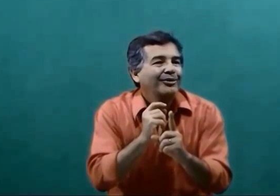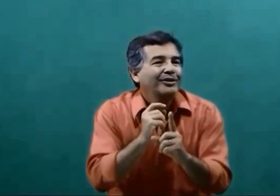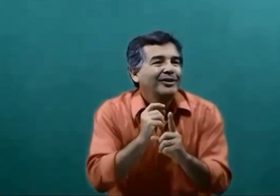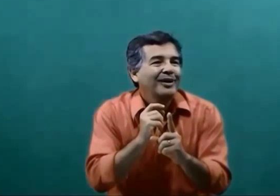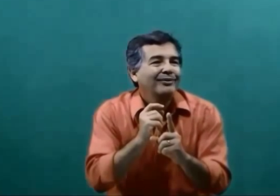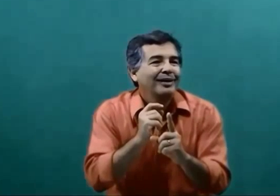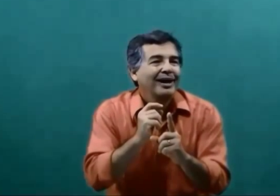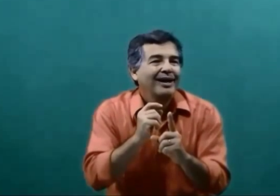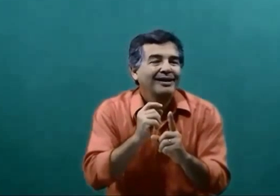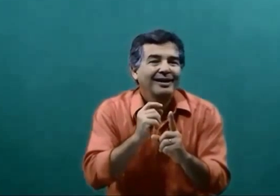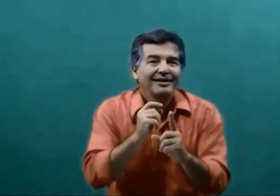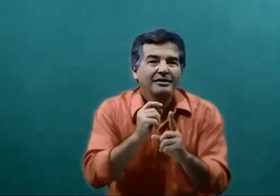Encontrei minha amada.